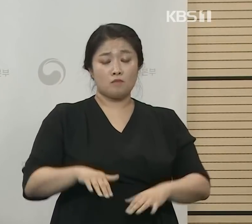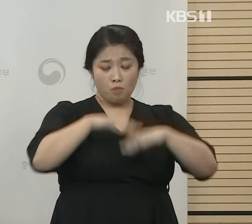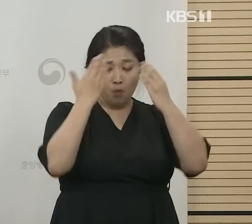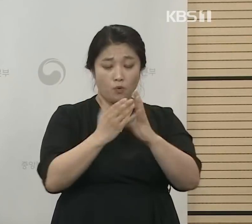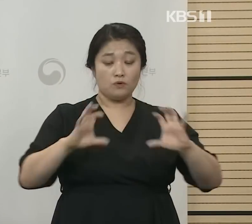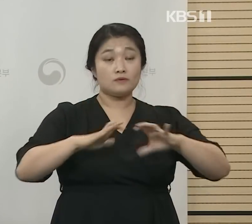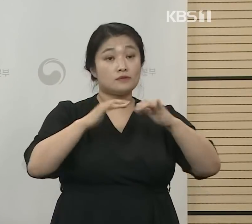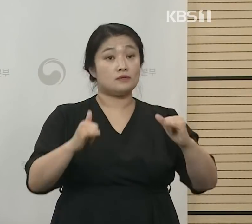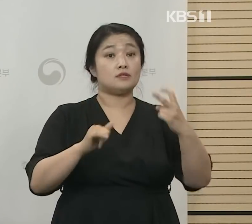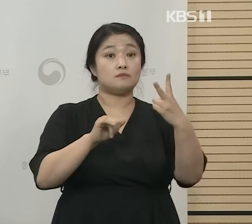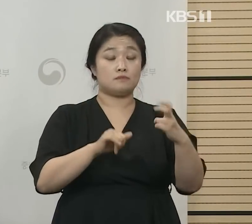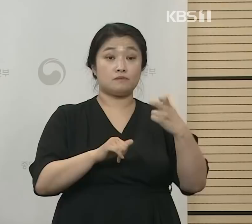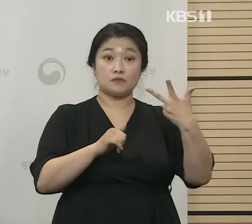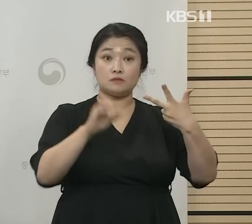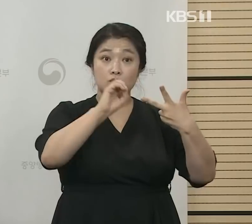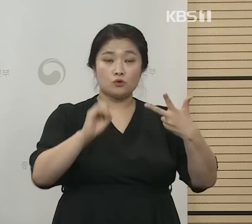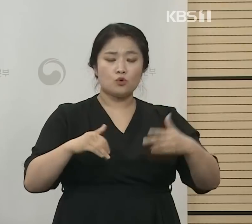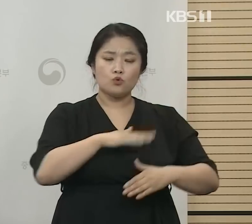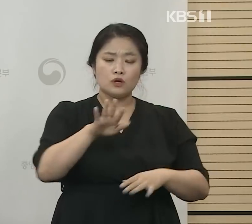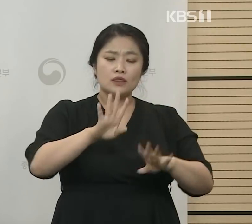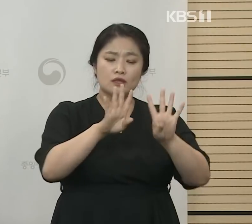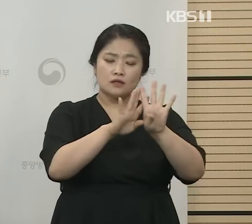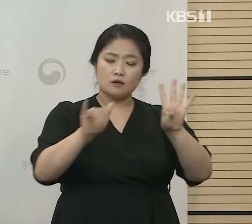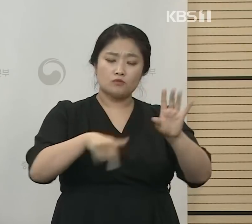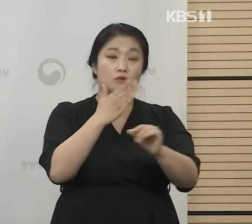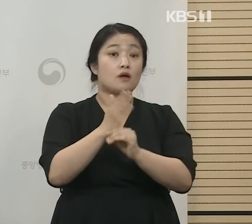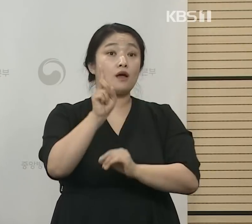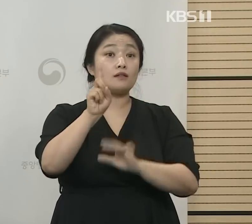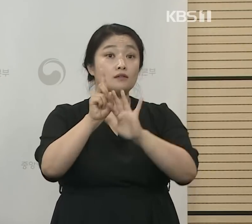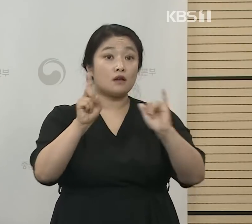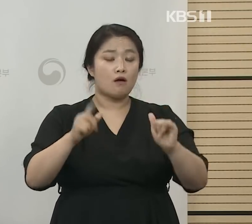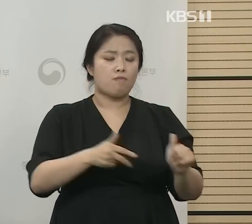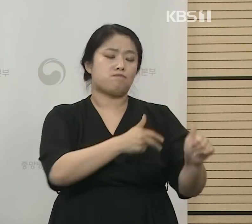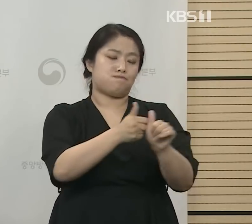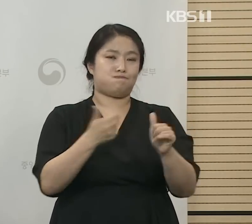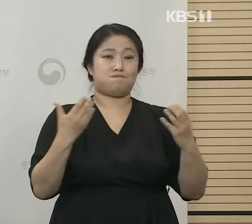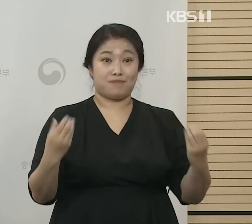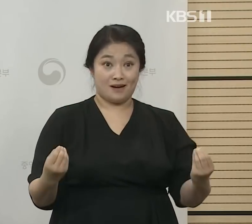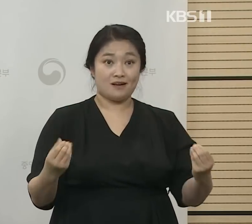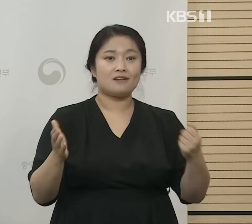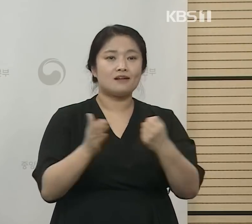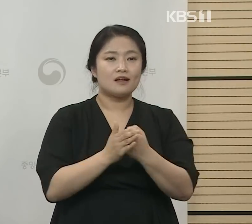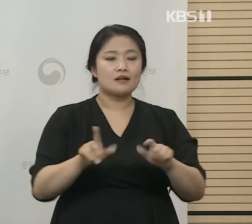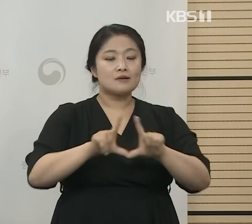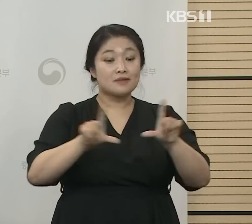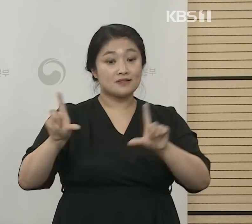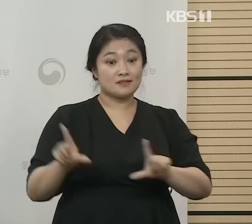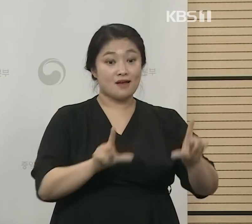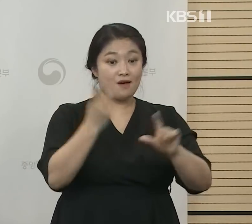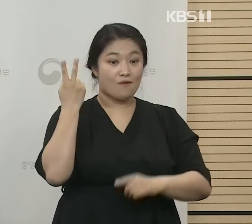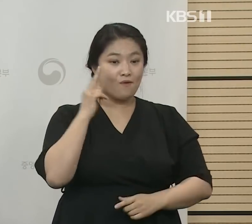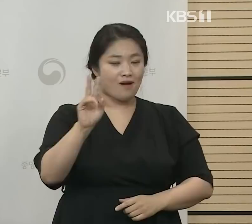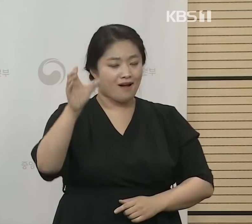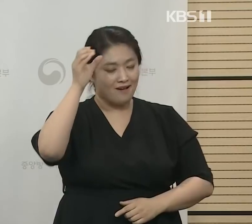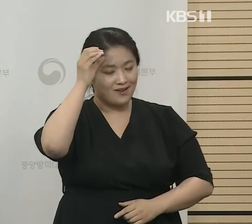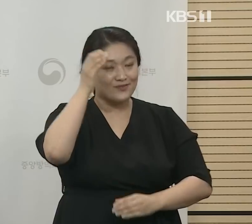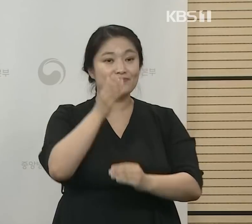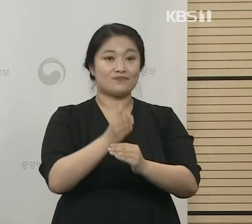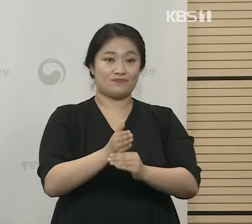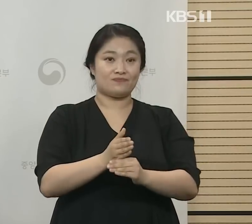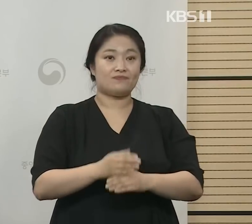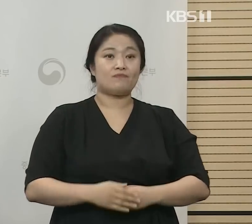국민의 27%, 우리 국민의 4분 중에 1분이 예방접종을 마침에 따라 일상 회복에 대한 기대감이